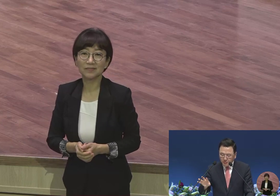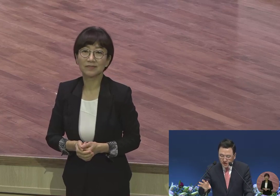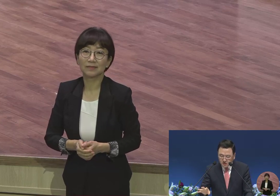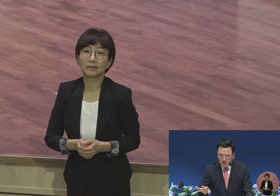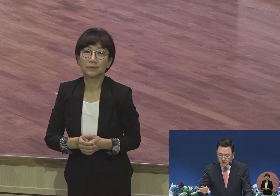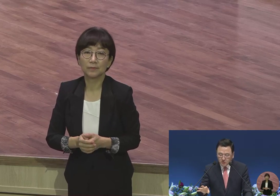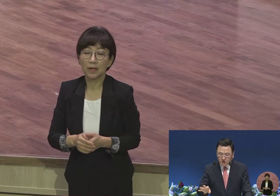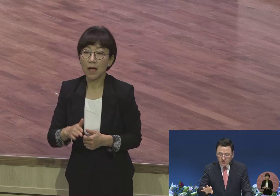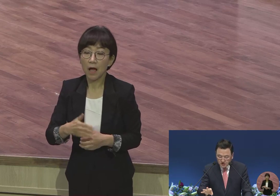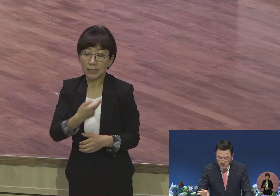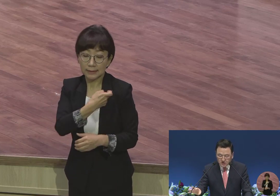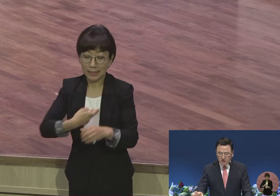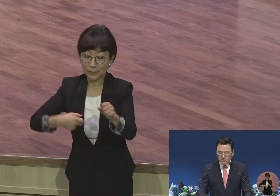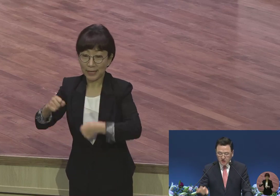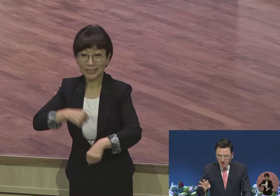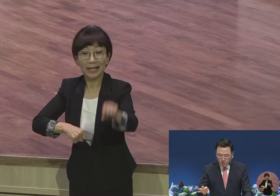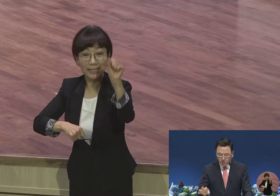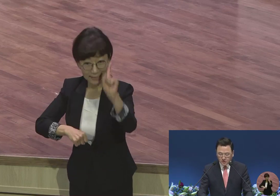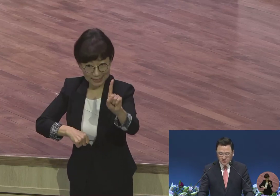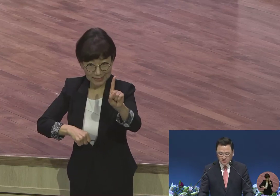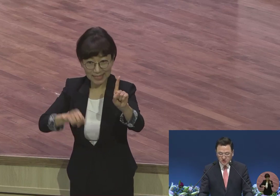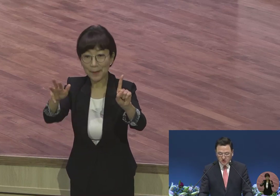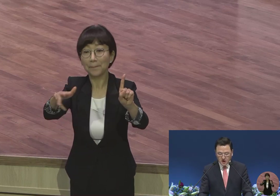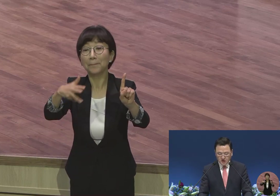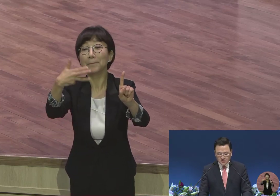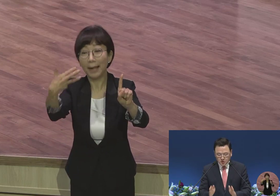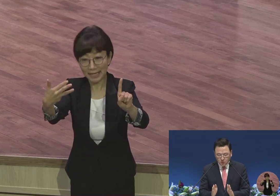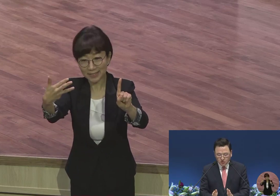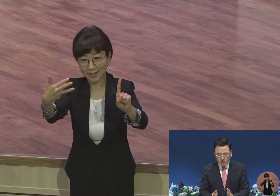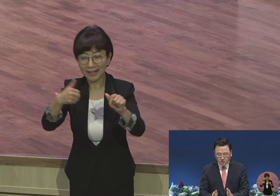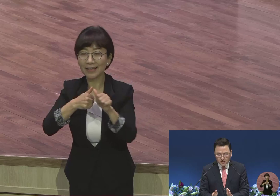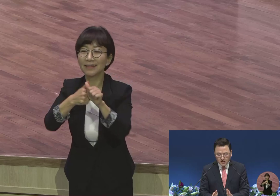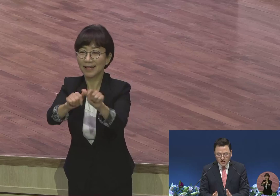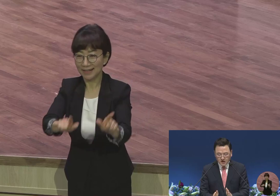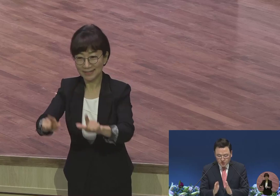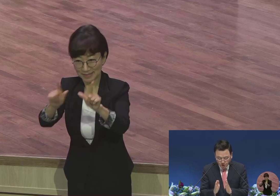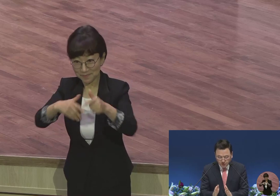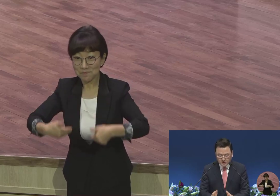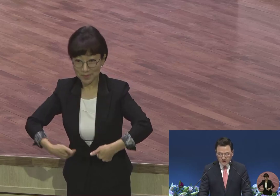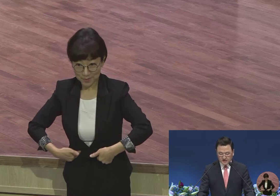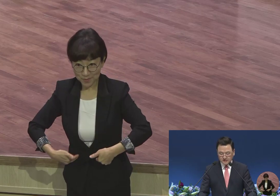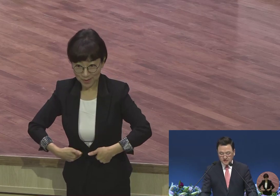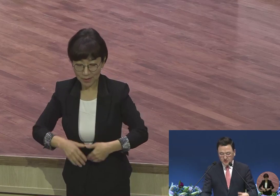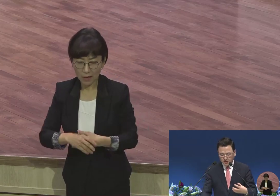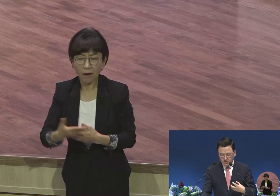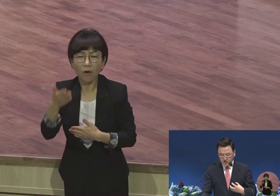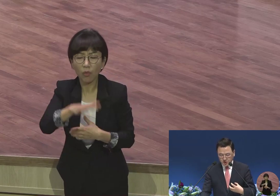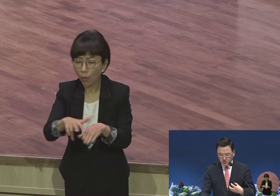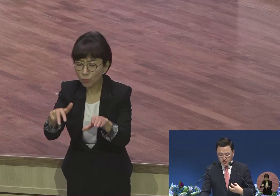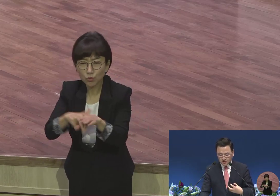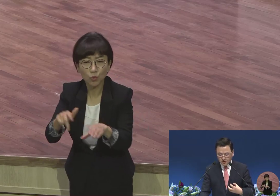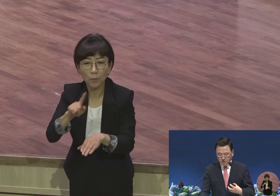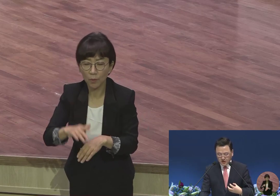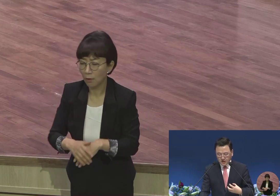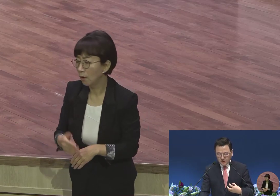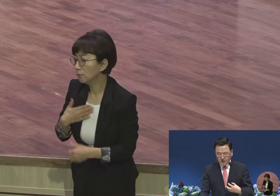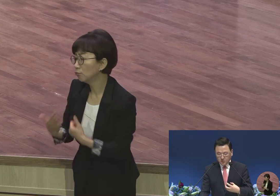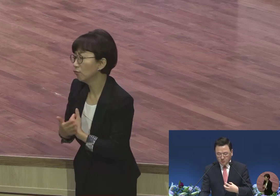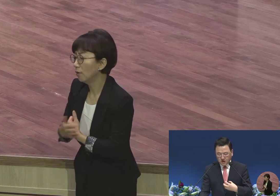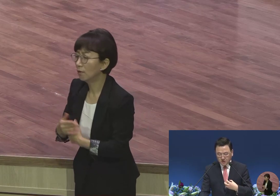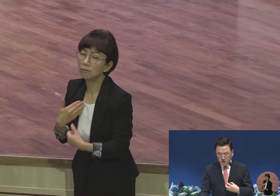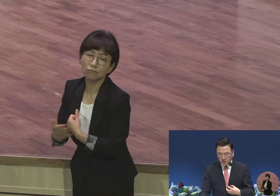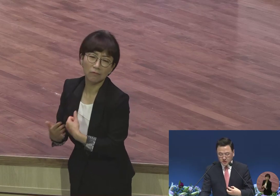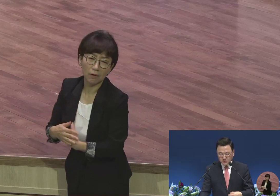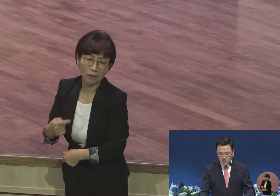우리를 1장 8절대로 이끄시는 겁니다. 이게 복음이거든요. 근데 종교는 뭡니까? 조력자예요. 내 피로를 채워주고